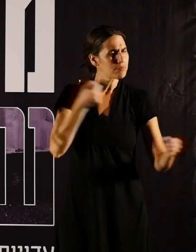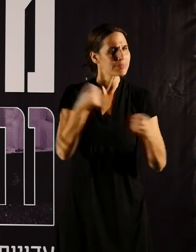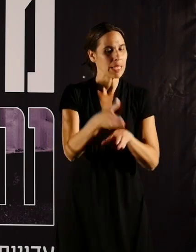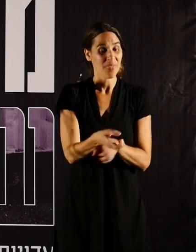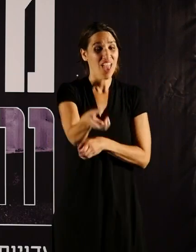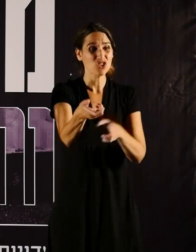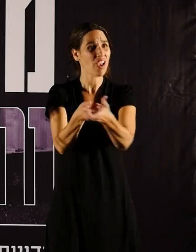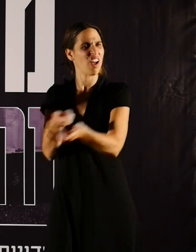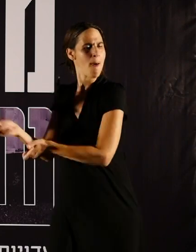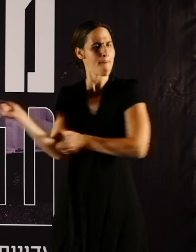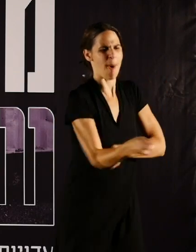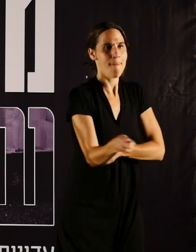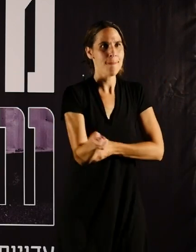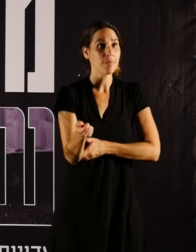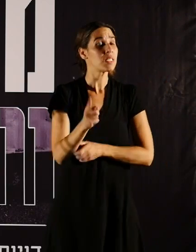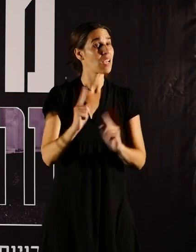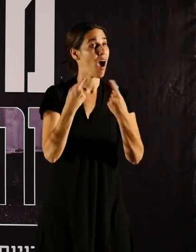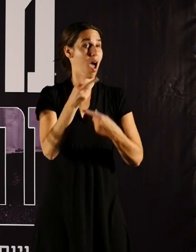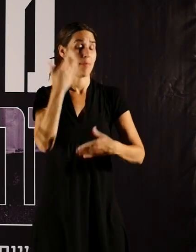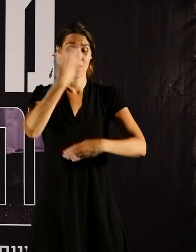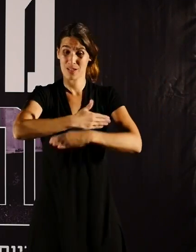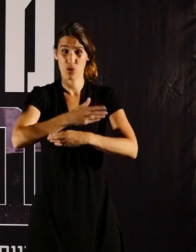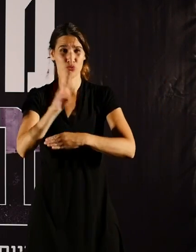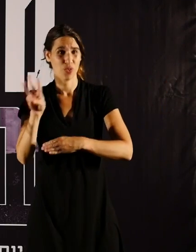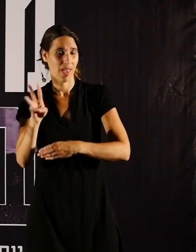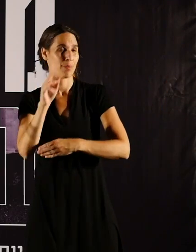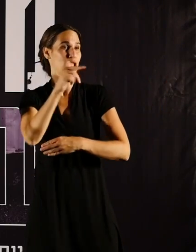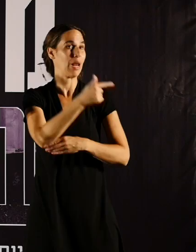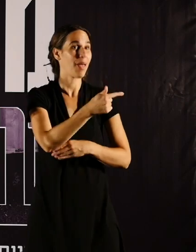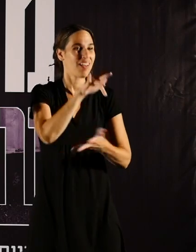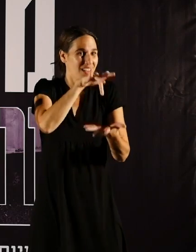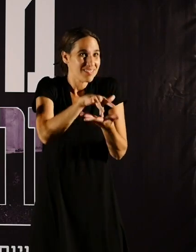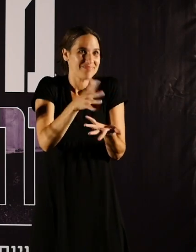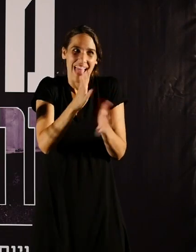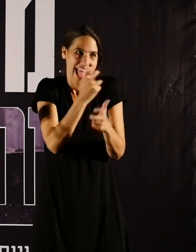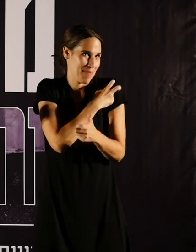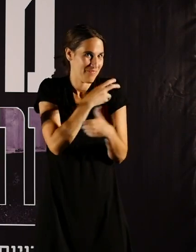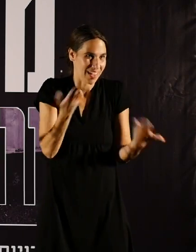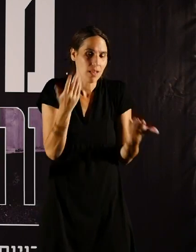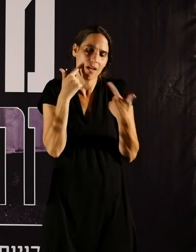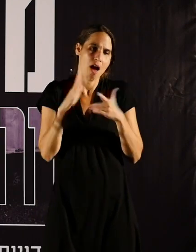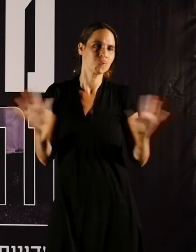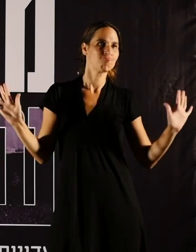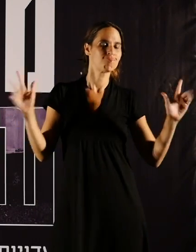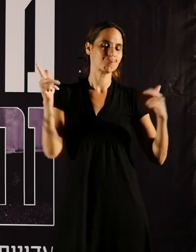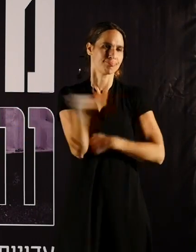הקנה של הנשק. זה קרה במחסום שוטר, בז'ילבר, איפה שאין מפקד שמסתכל.